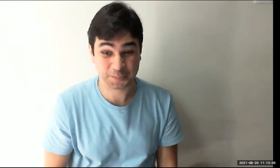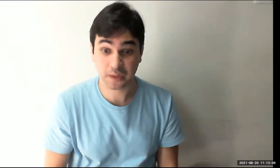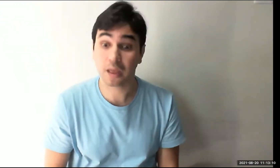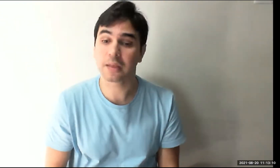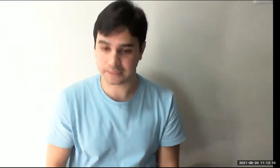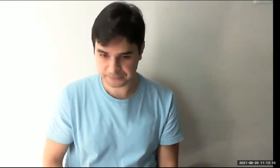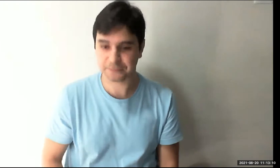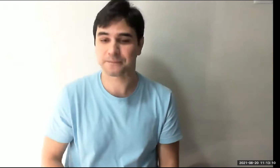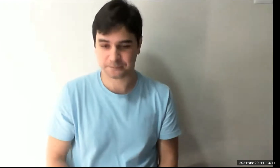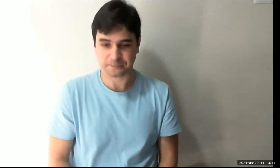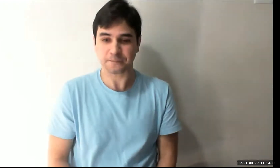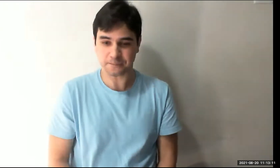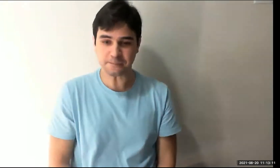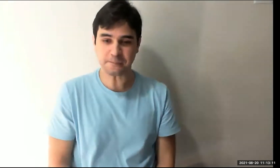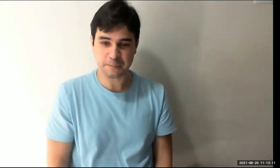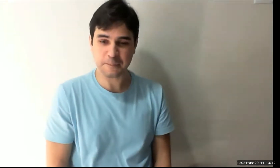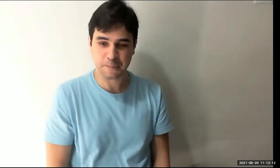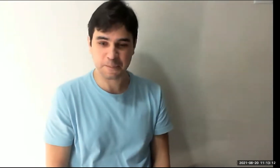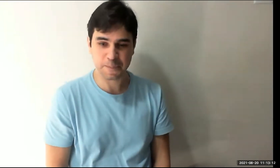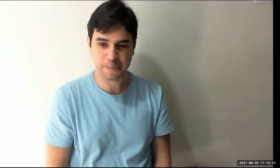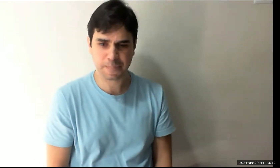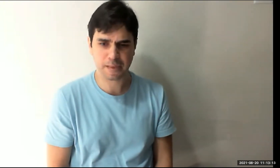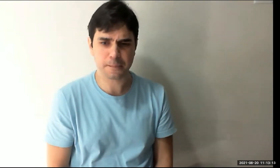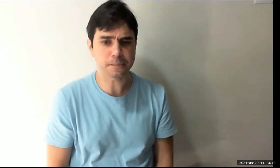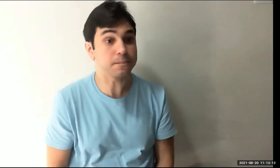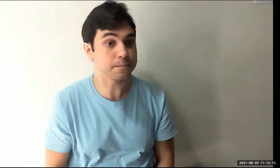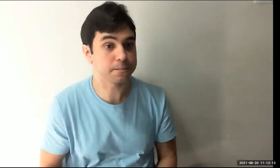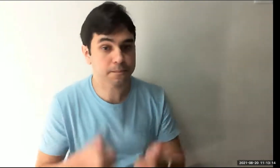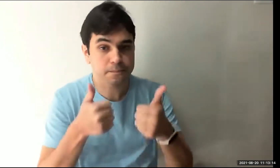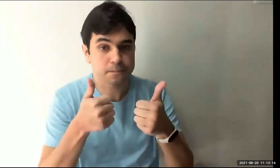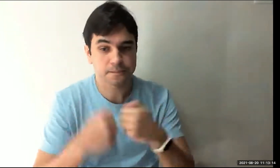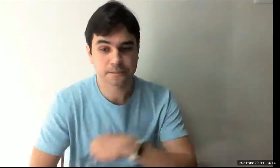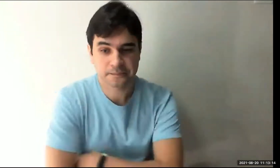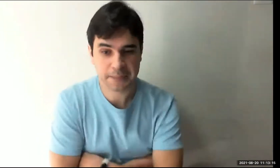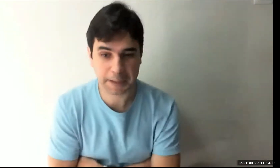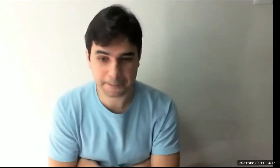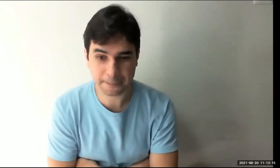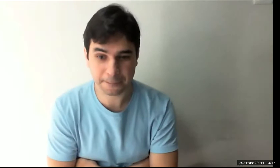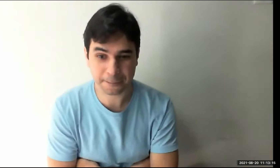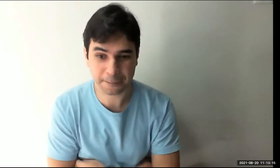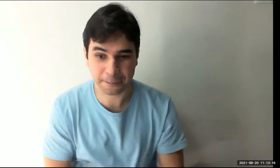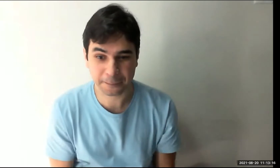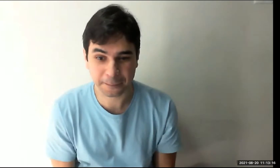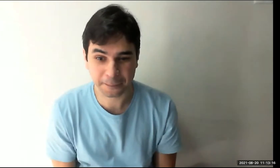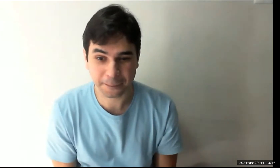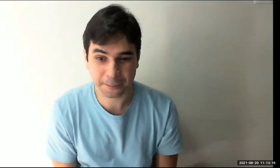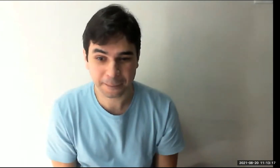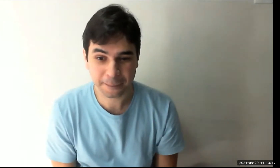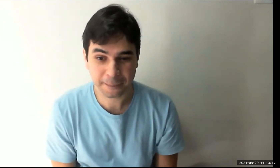te perguntar se você está tendo contato com os professores de Libras do DEBASE, né, para